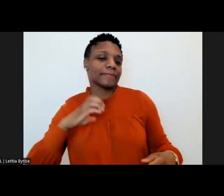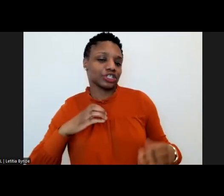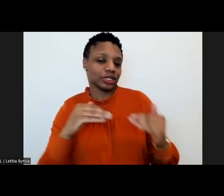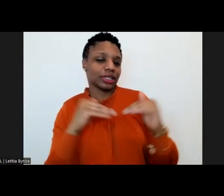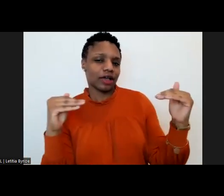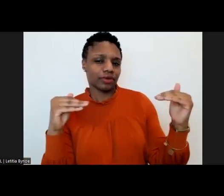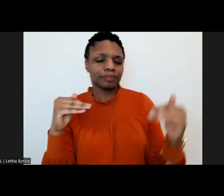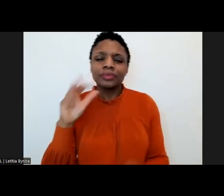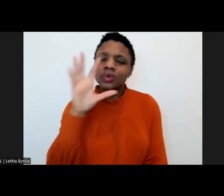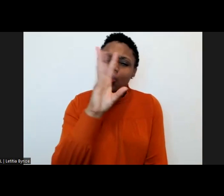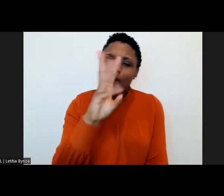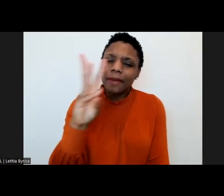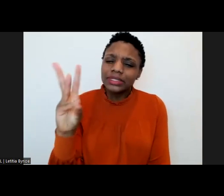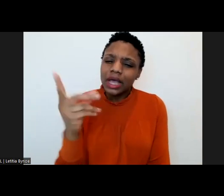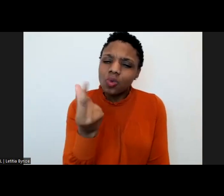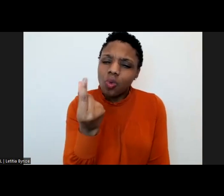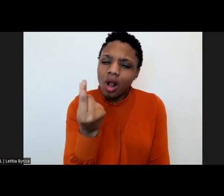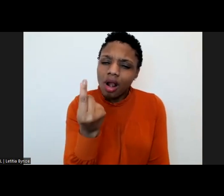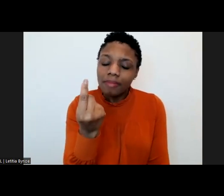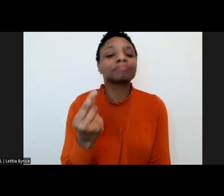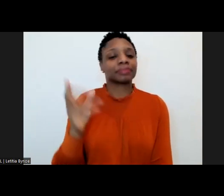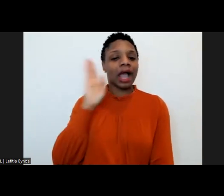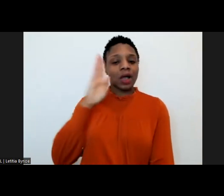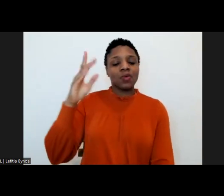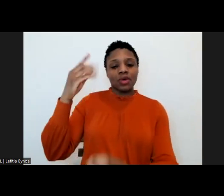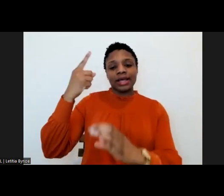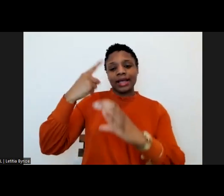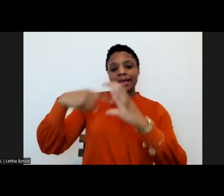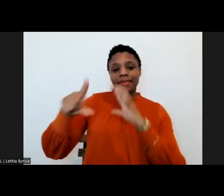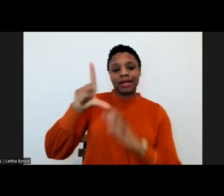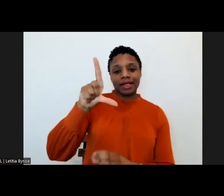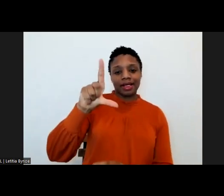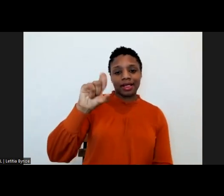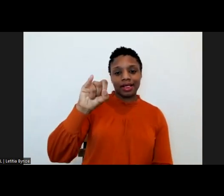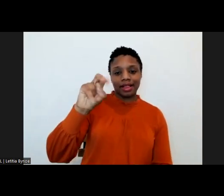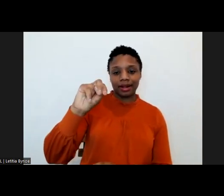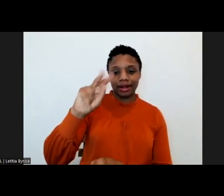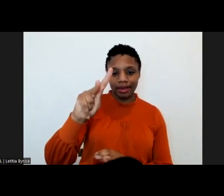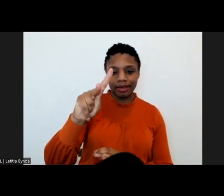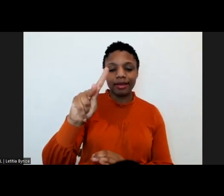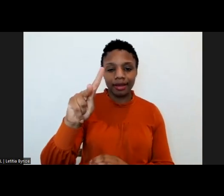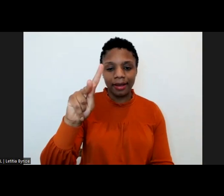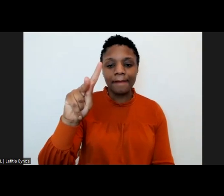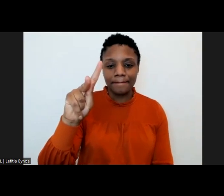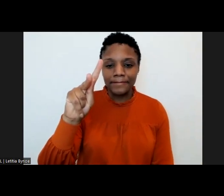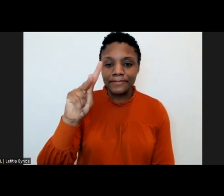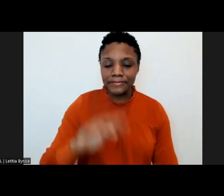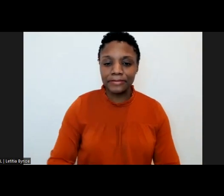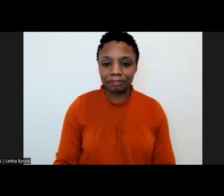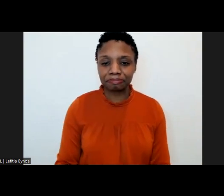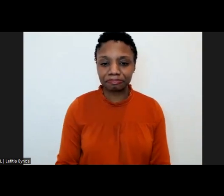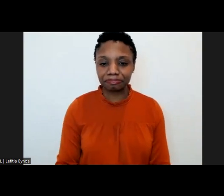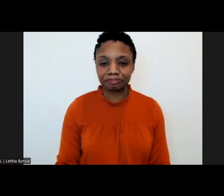sobre esas preocupaciones eh que tienen ambientales pueden dirigirse eh yo voy a enviar el